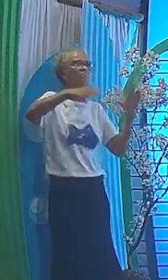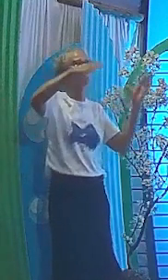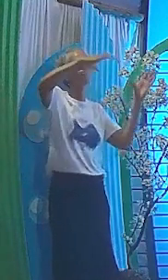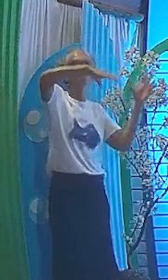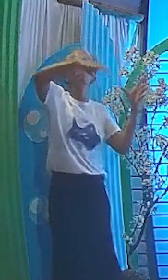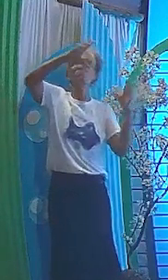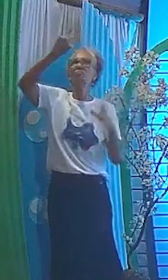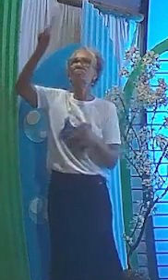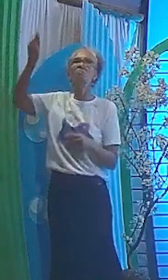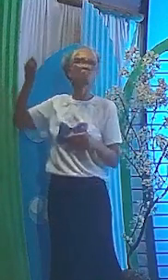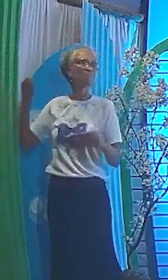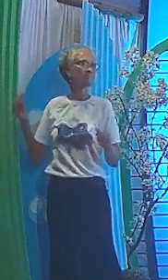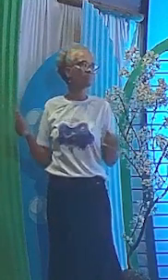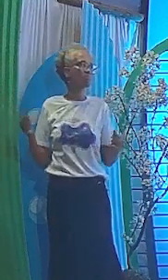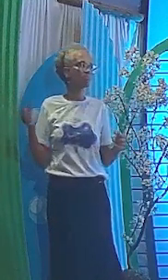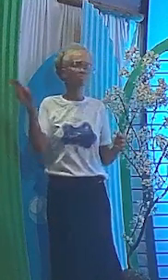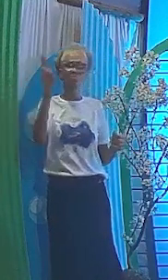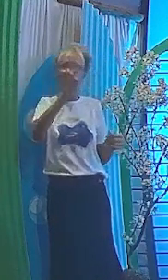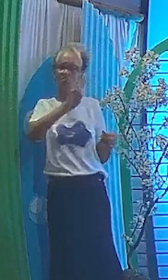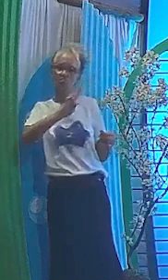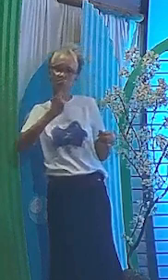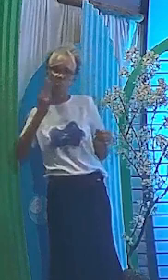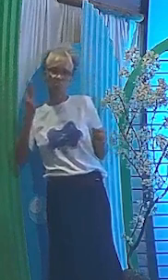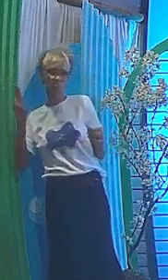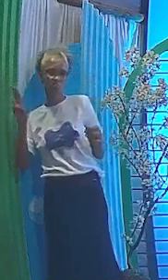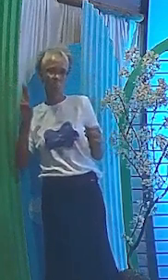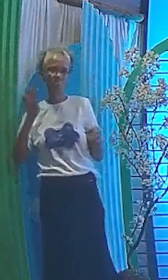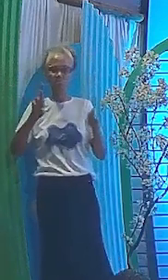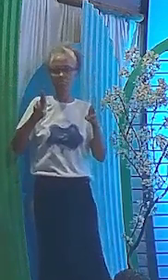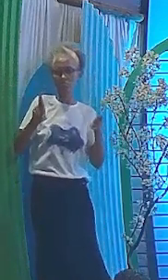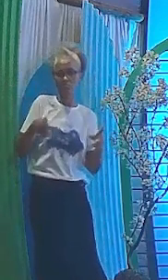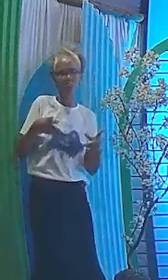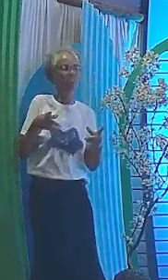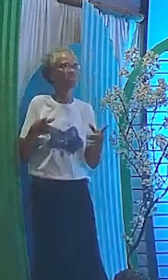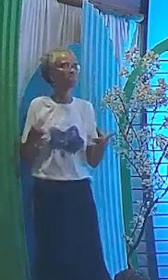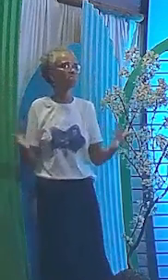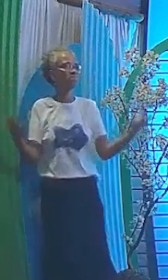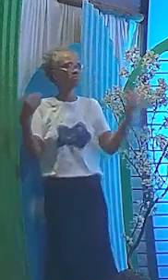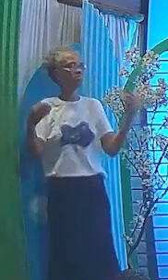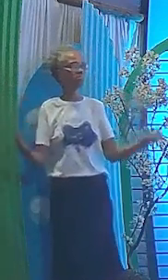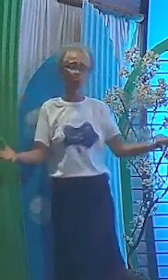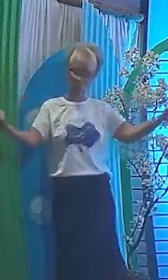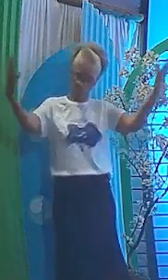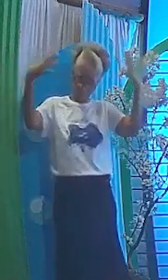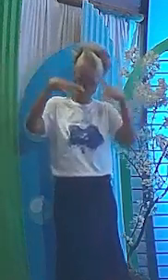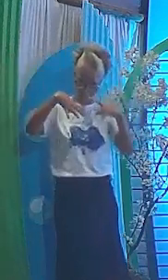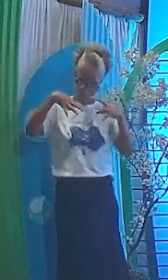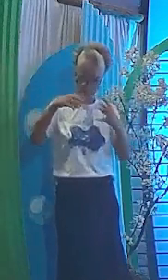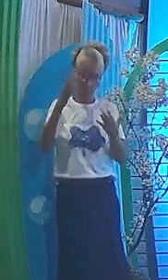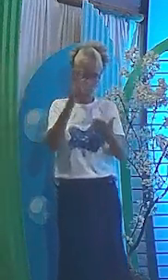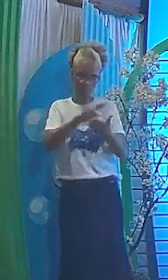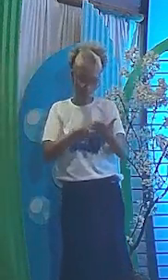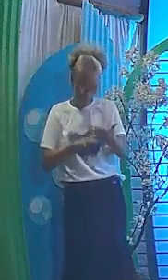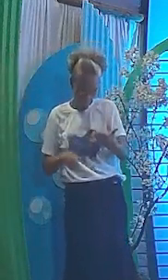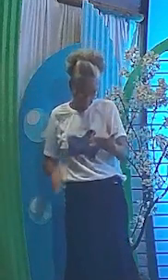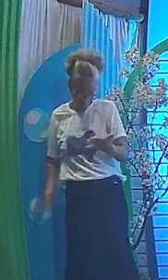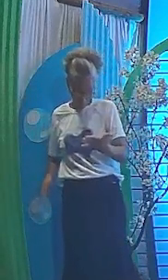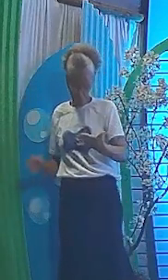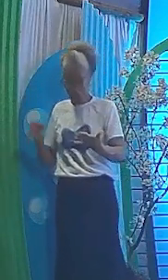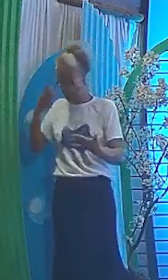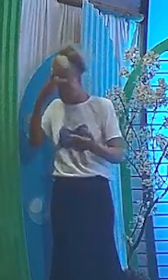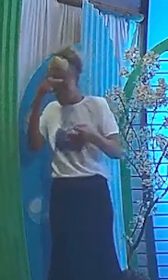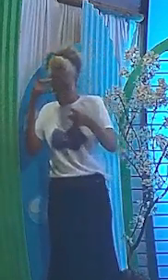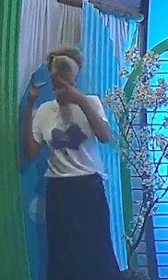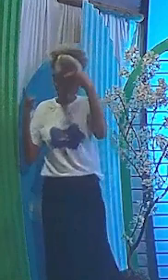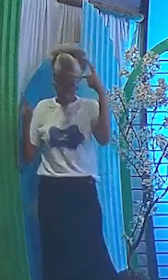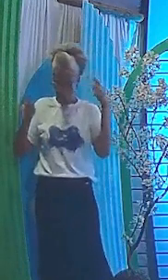que tem no seu nome a ideia do universo múltiplo, pois nele cabe todos os tipos de literatura, todos os tipos de pessoas, com